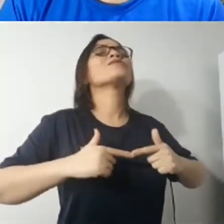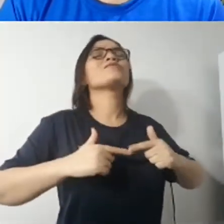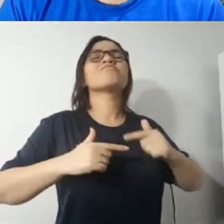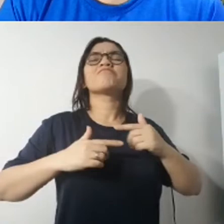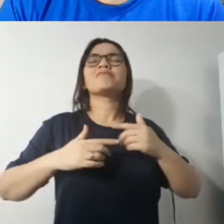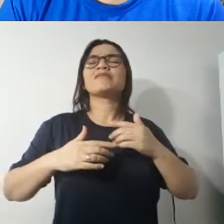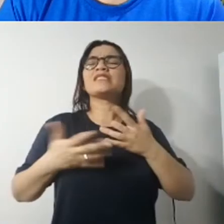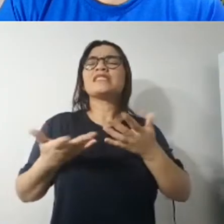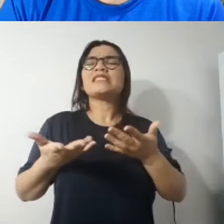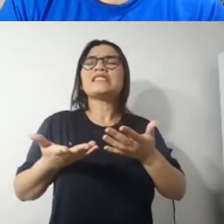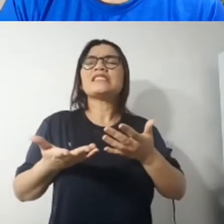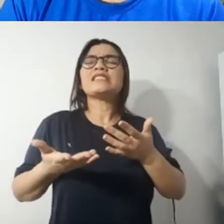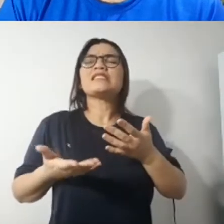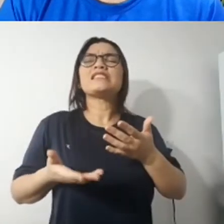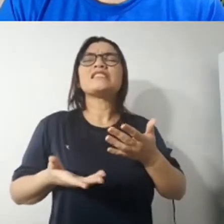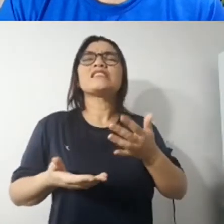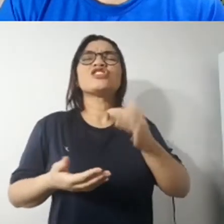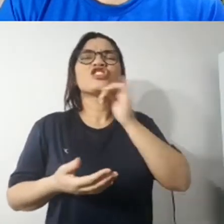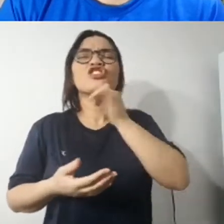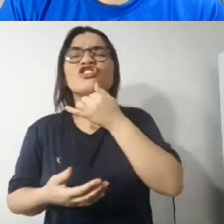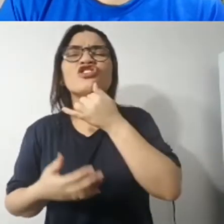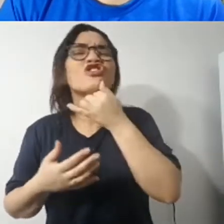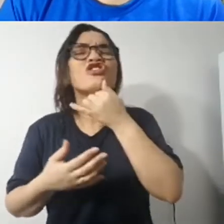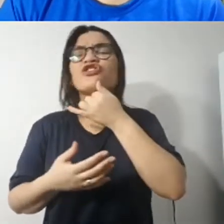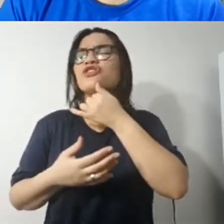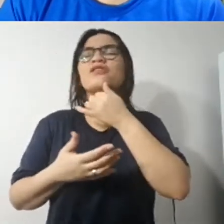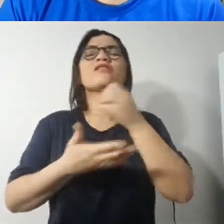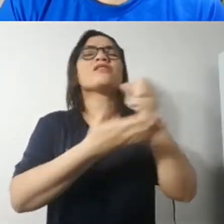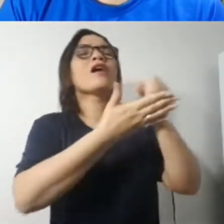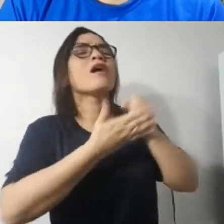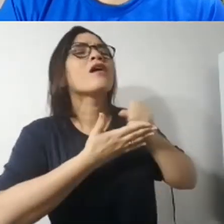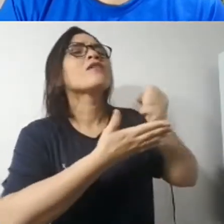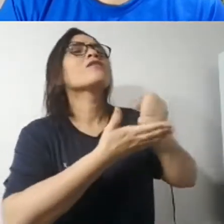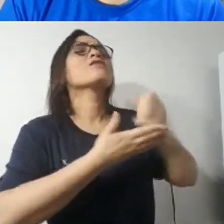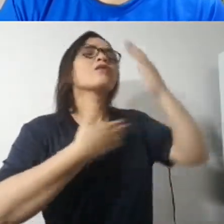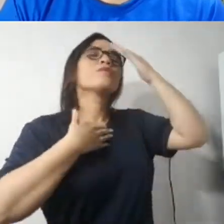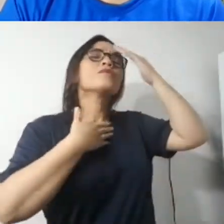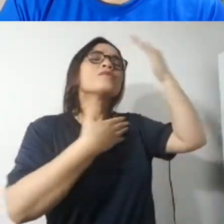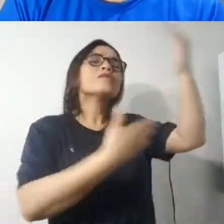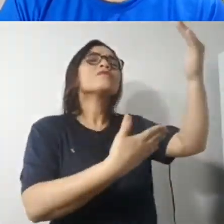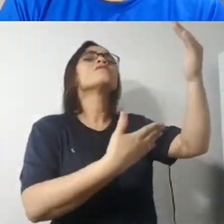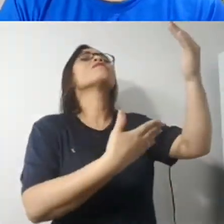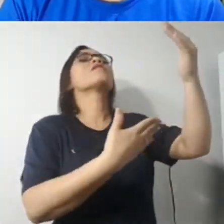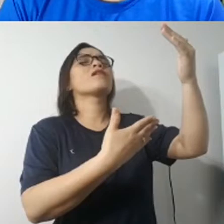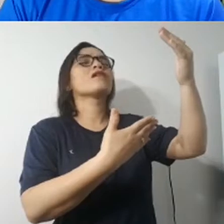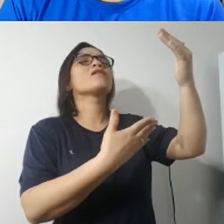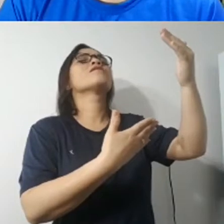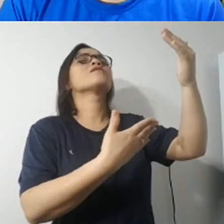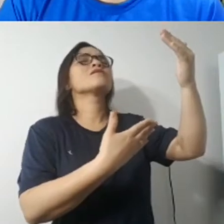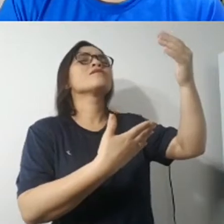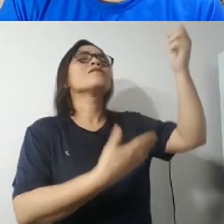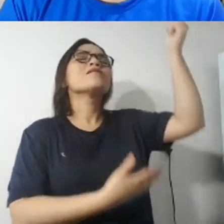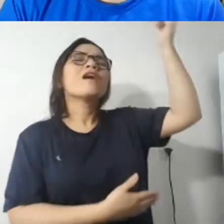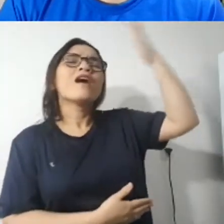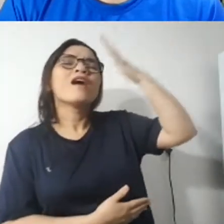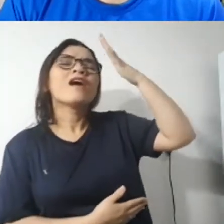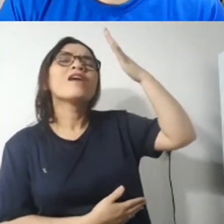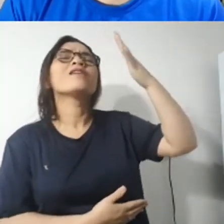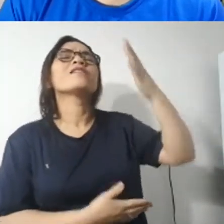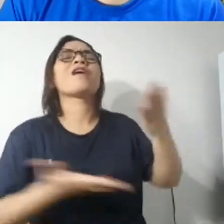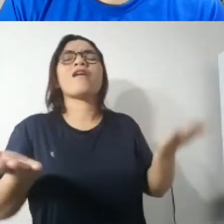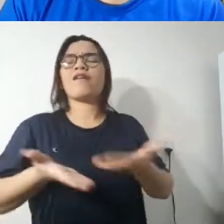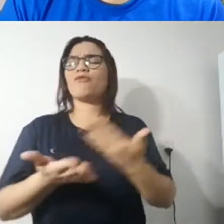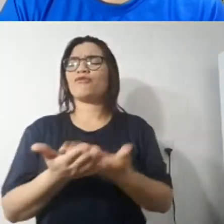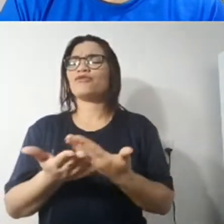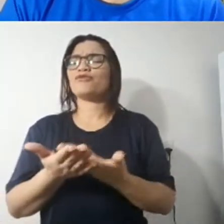verdadeira paz no Senhor. Obrigado pela Tua santa palavra, nos dá, Senhor Deus, a graça e podermos ouvir essa mensagem, para ouvir essa